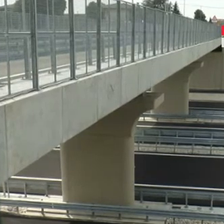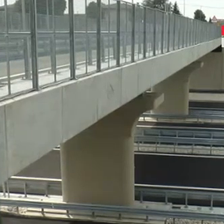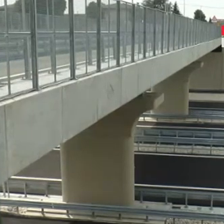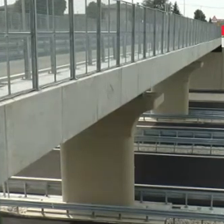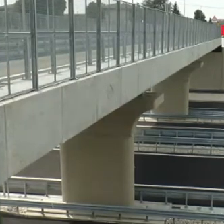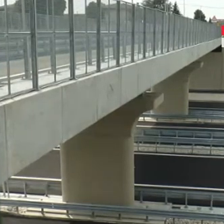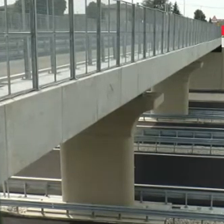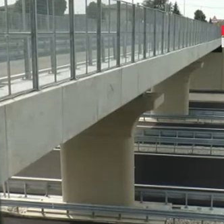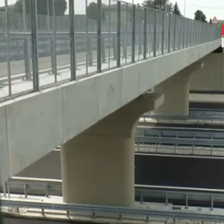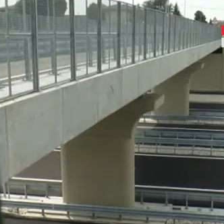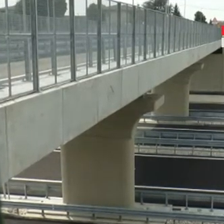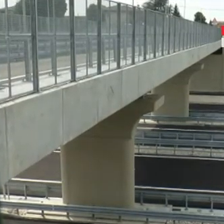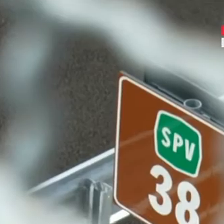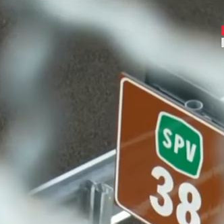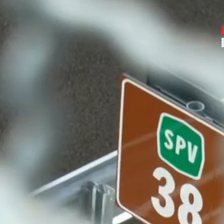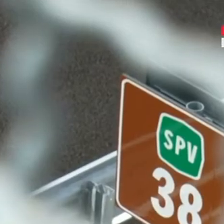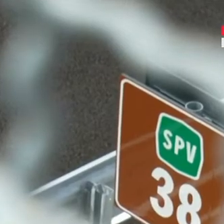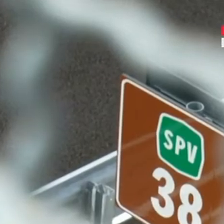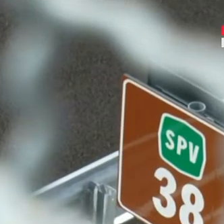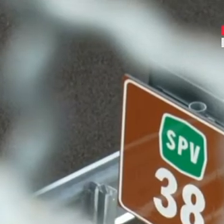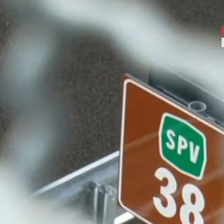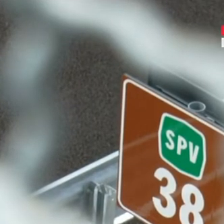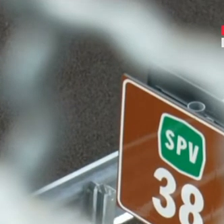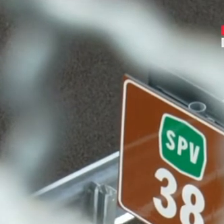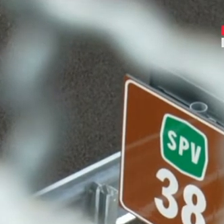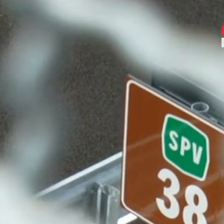Tiene, Schio, Montecchio Maggiore, con la possibilità di